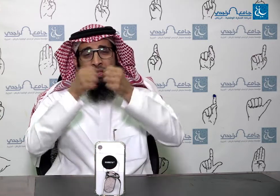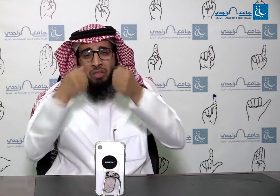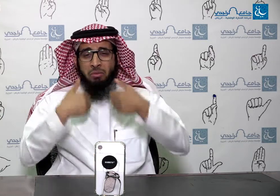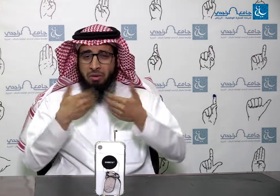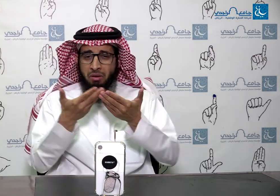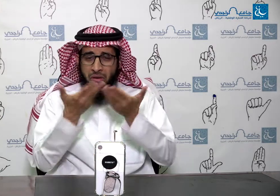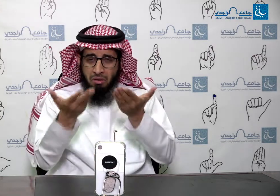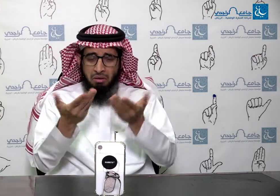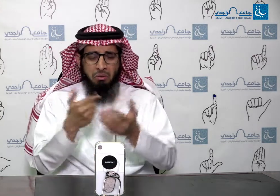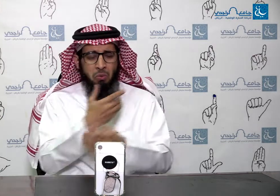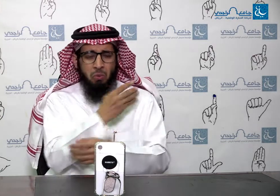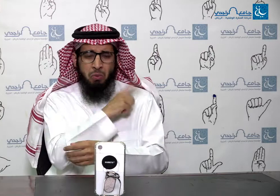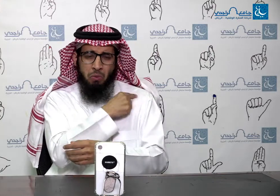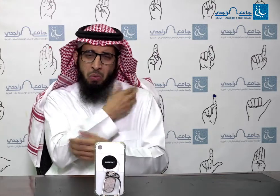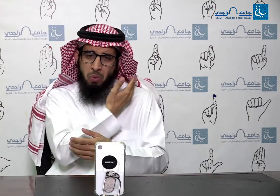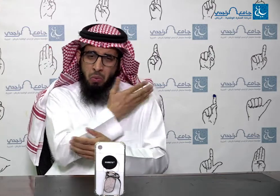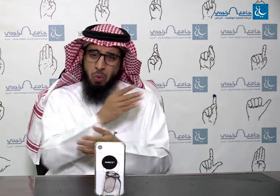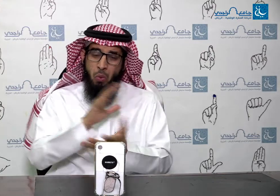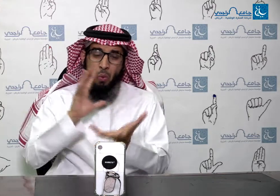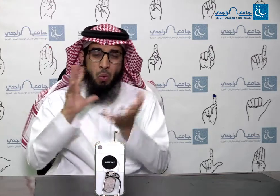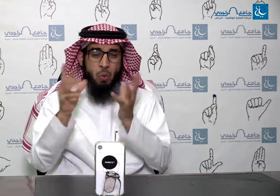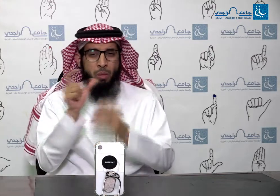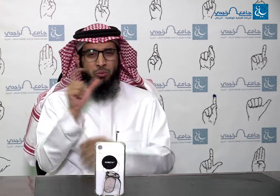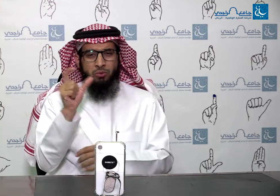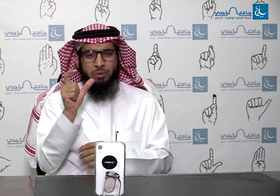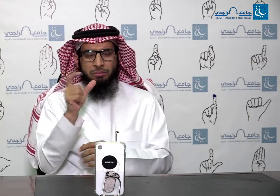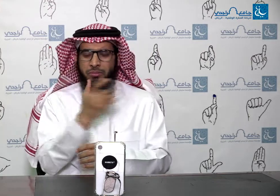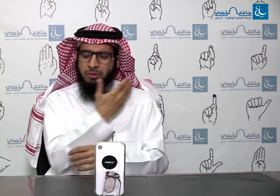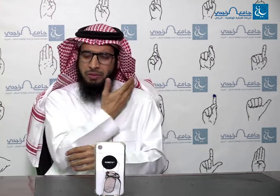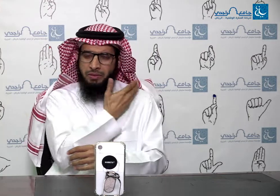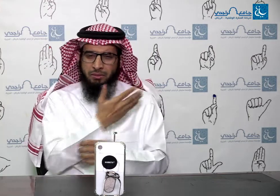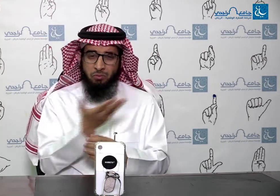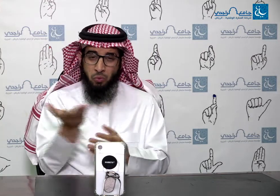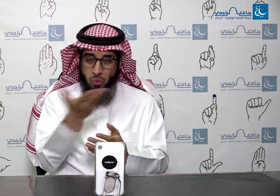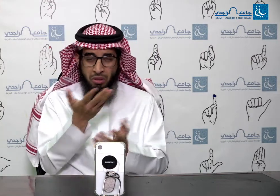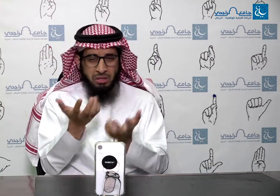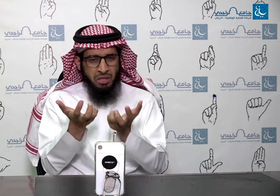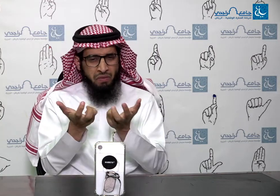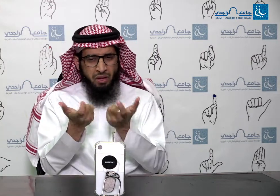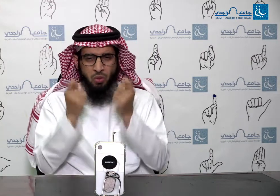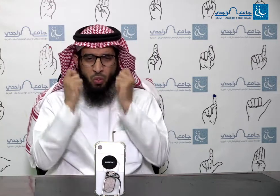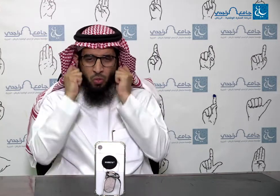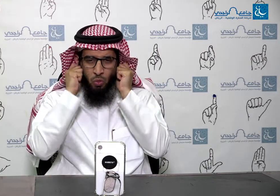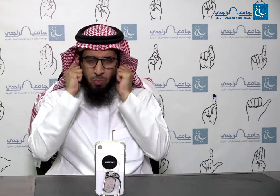ولسائر المسلمين من كل ذنب، فاستغفروه وتوبوا إليه إنه هو الغفور الرحيم.